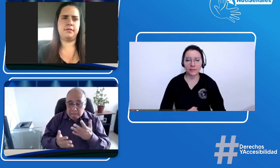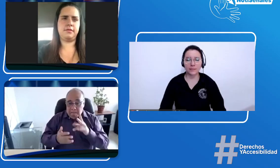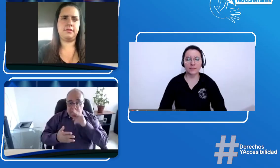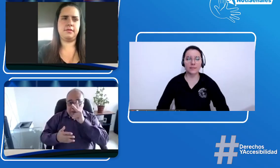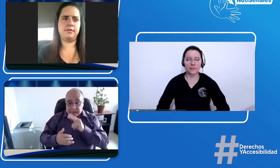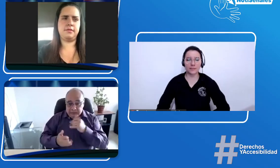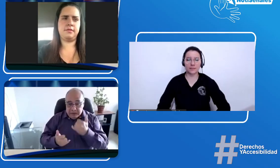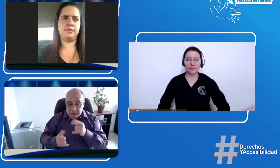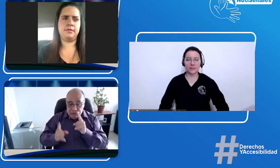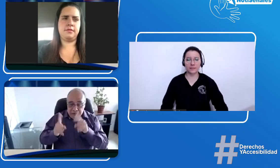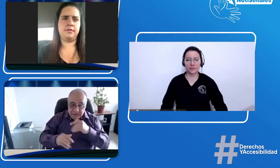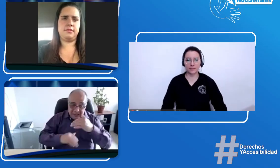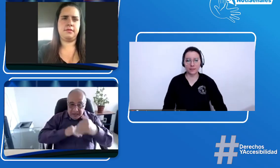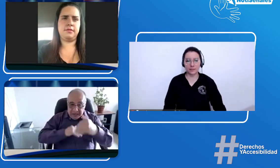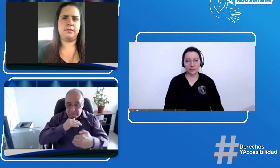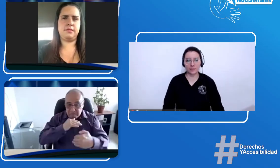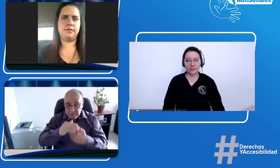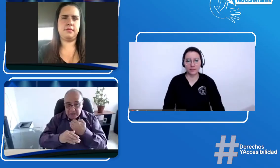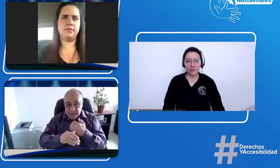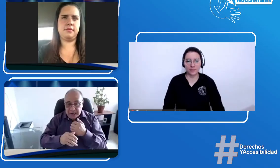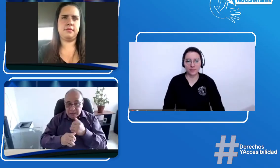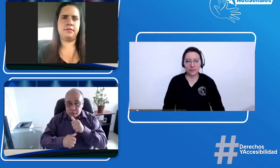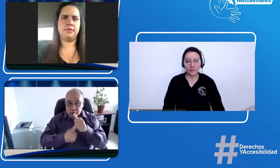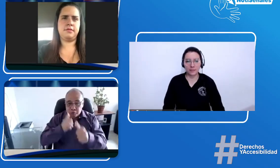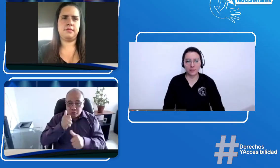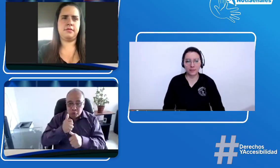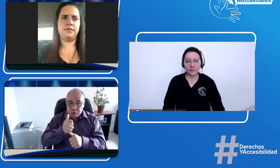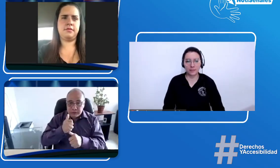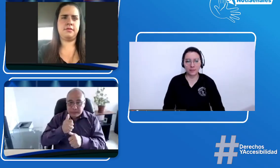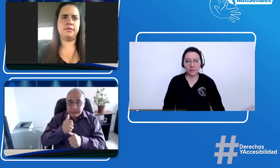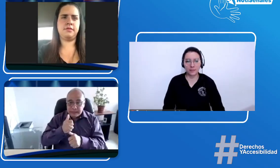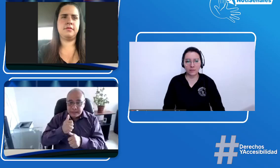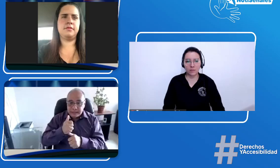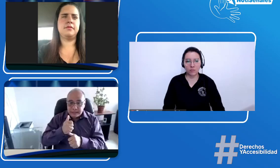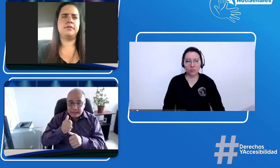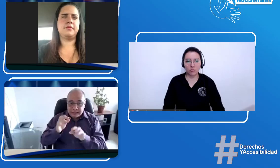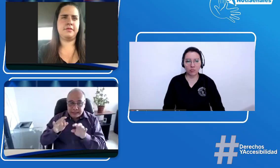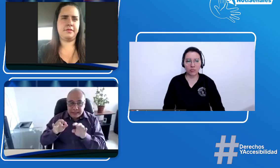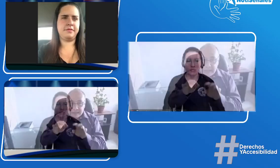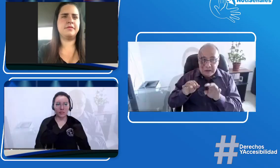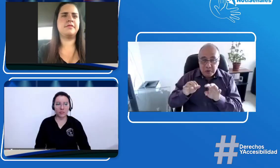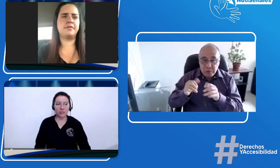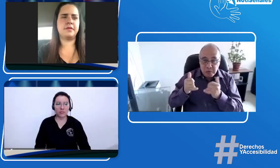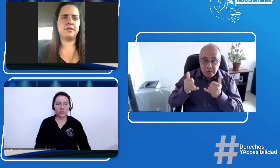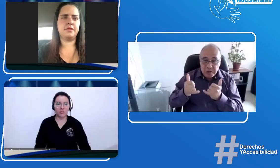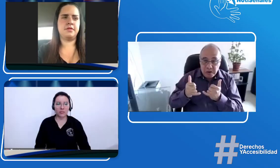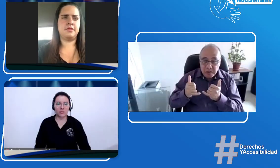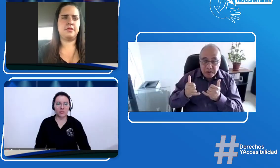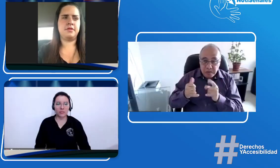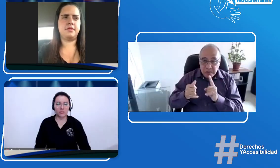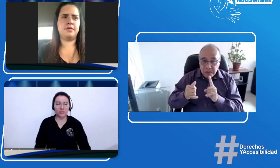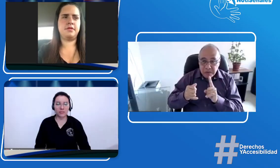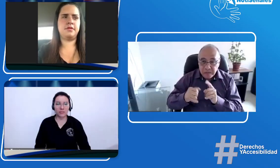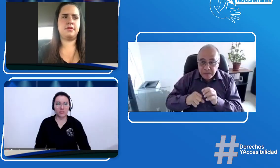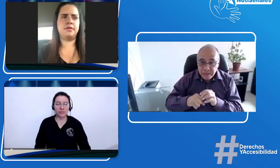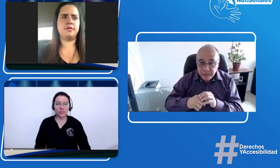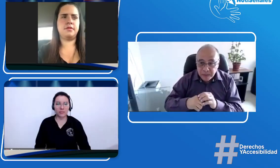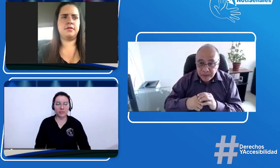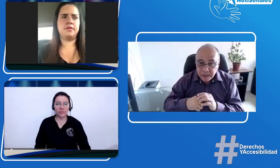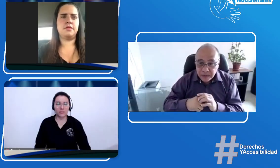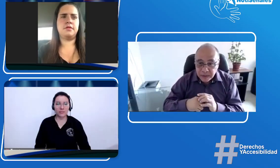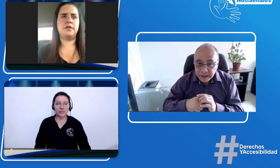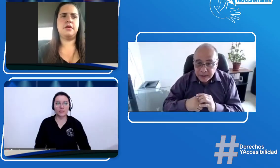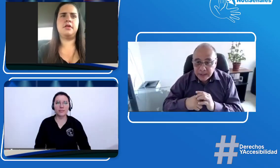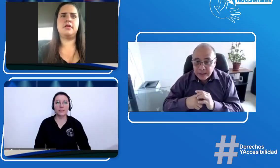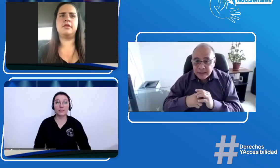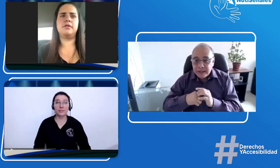perfecto. Pues es muy parecido, bueno, perdón, parece que está con nosotros ya el subsecretario